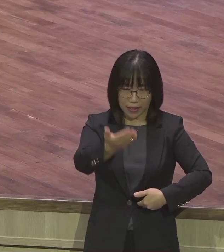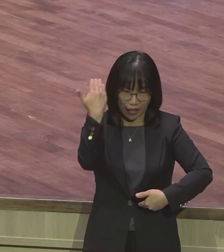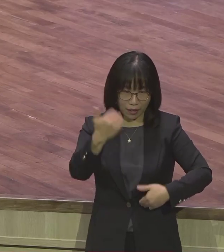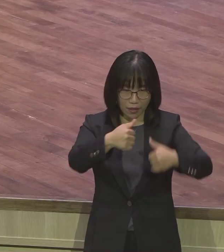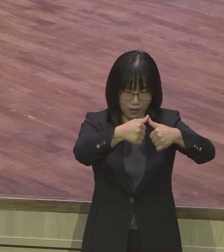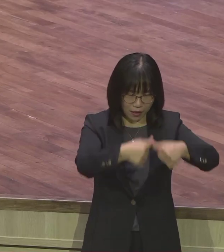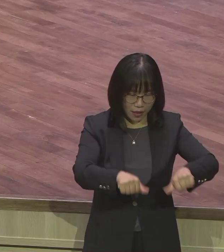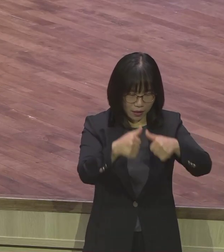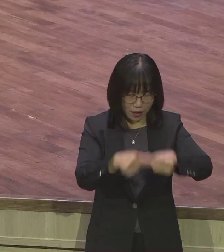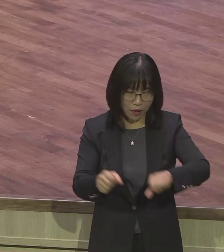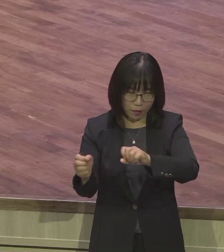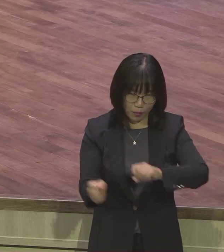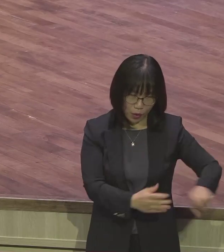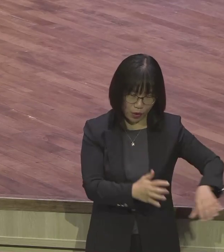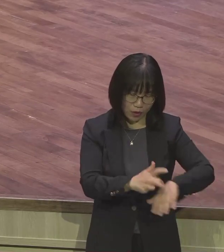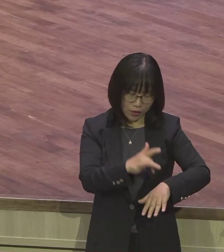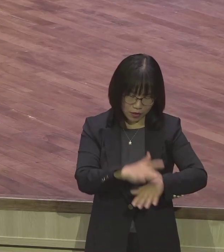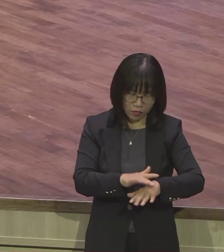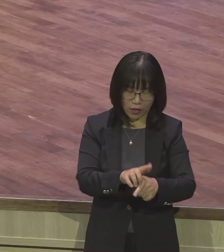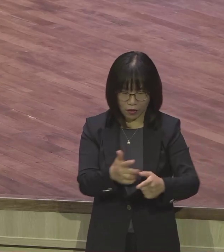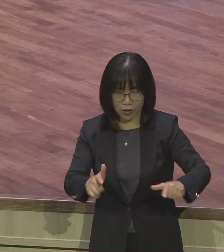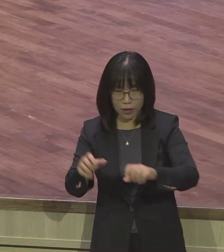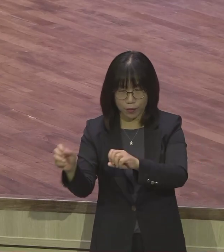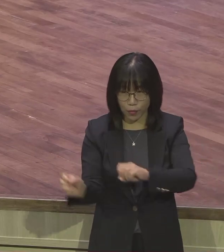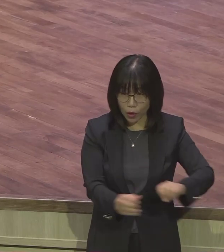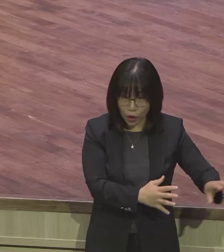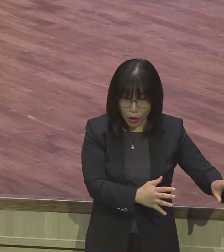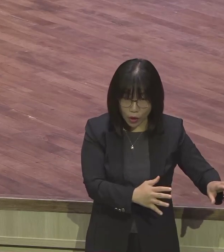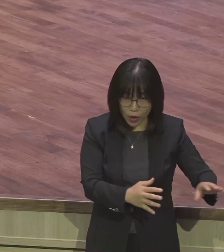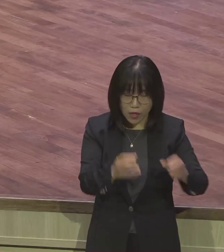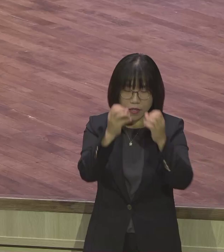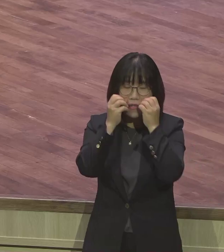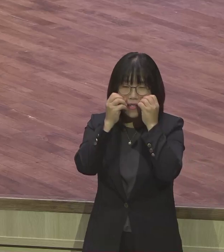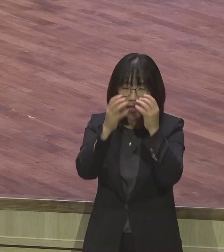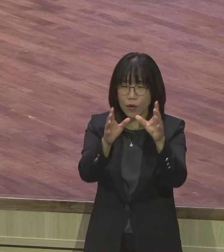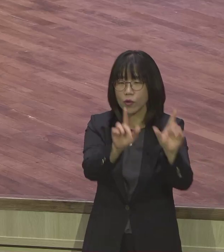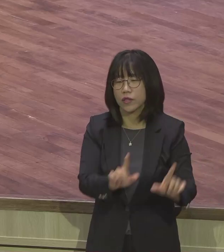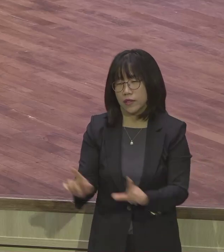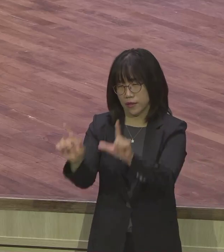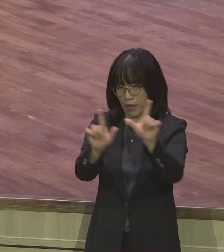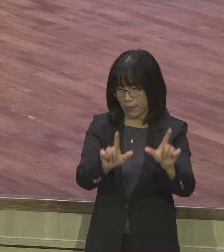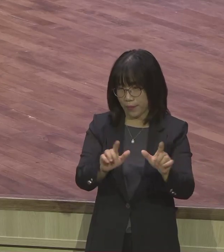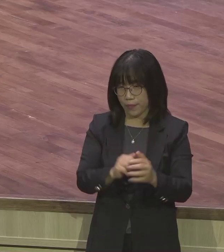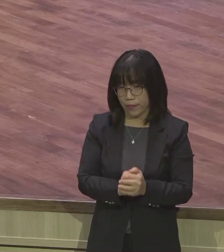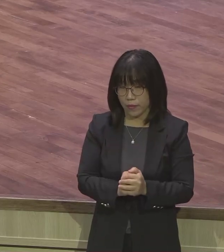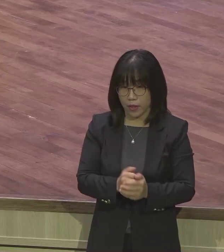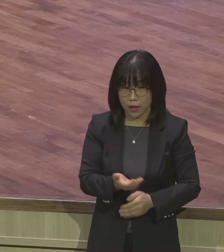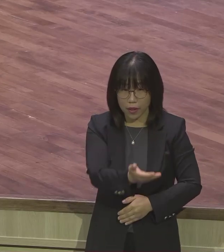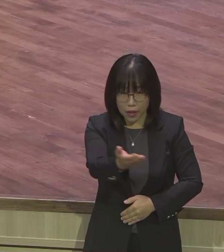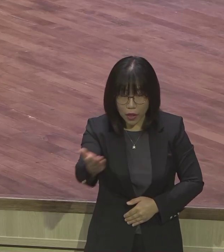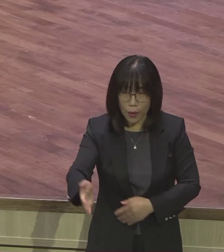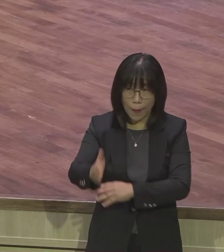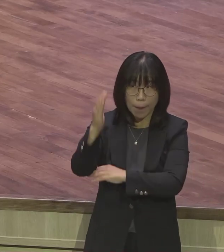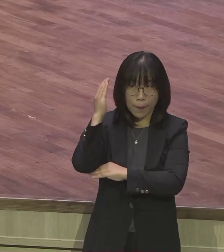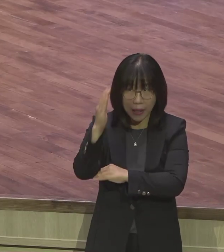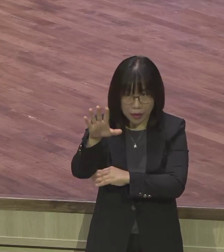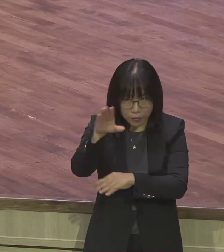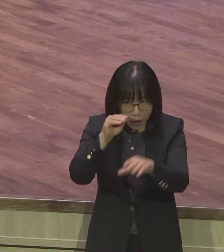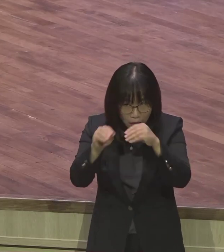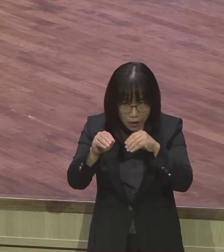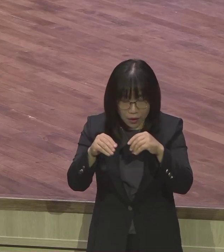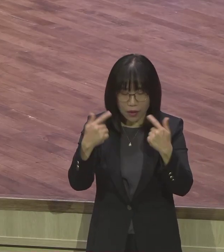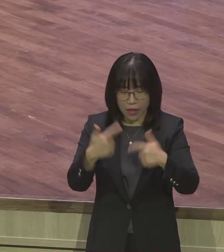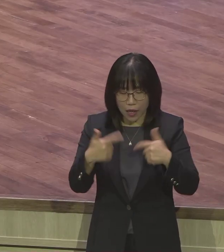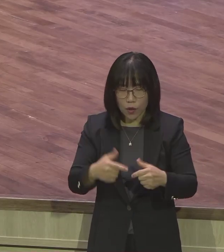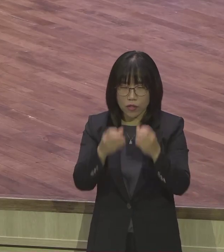갖추라 말을 계속하고 있는데요. 새틀, 새로운 삶입니다. 말씀을 들을 때마다 날로